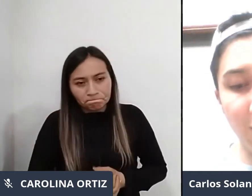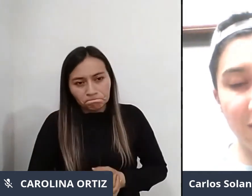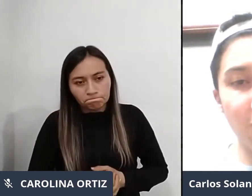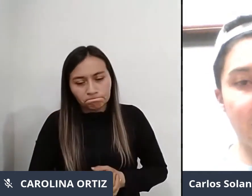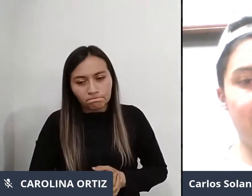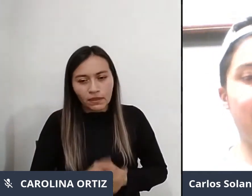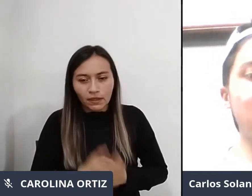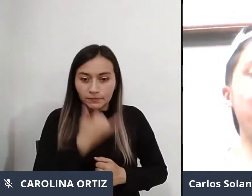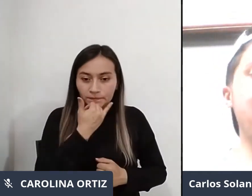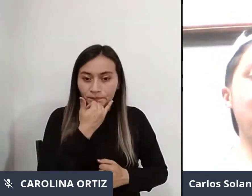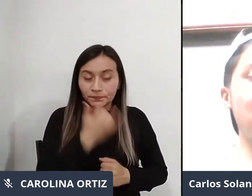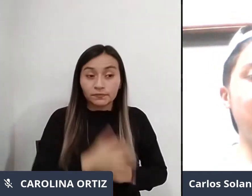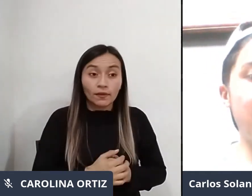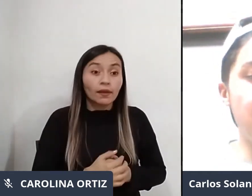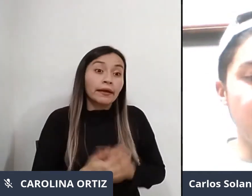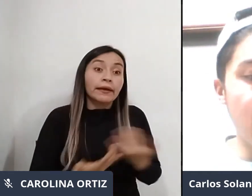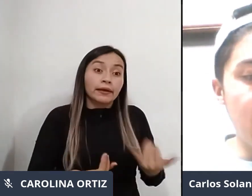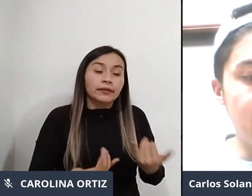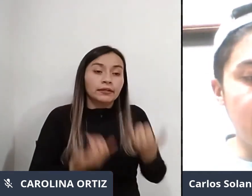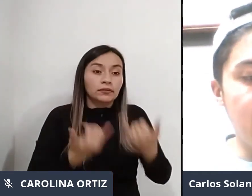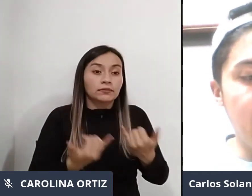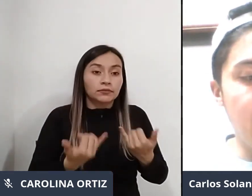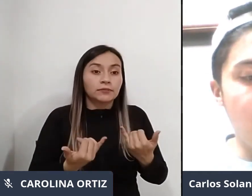estos momentos de educación, en estos momentos donde